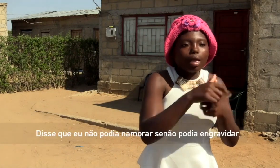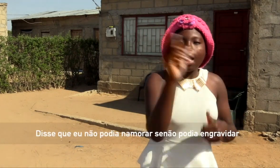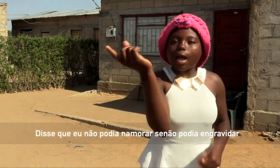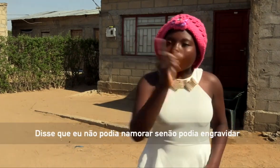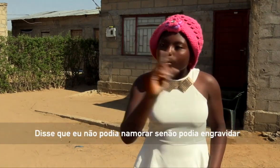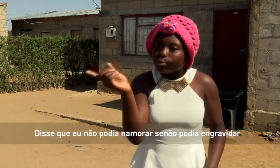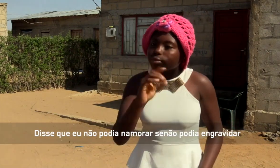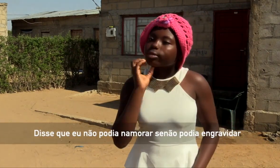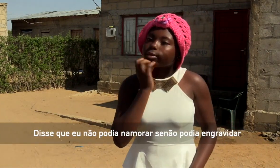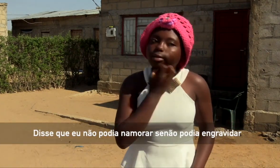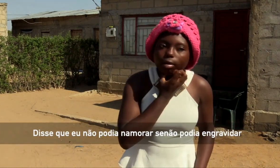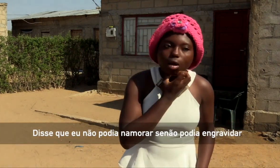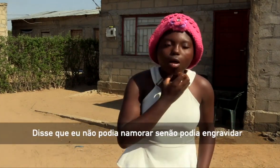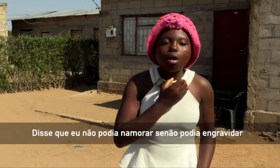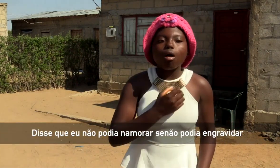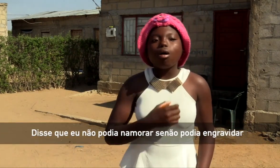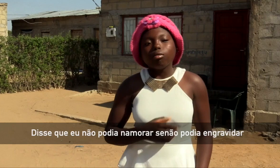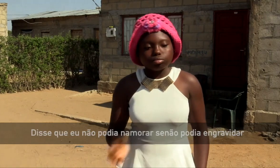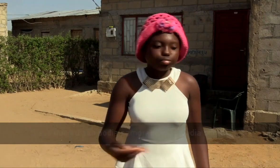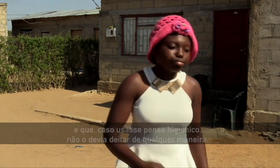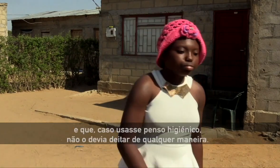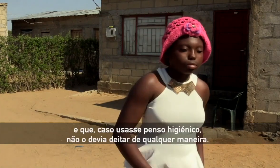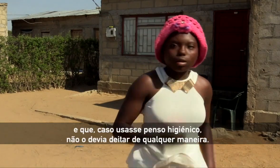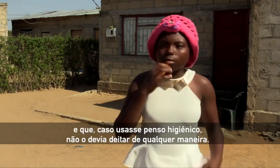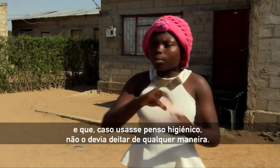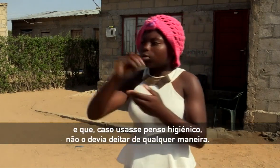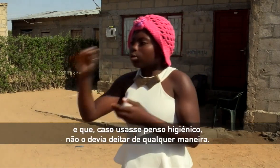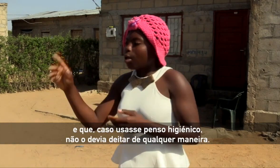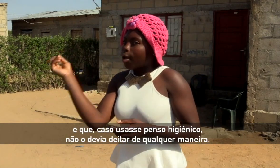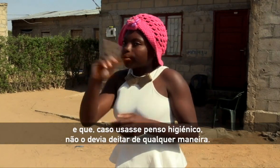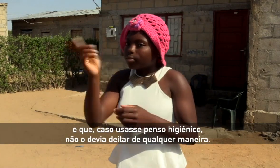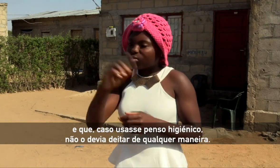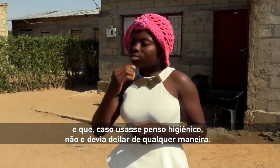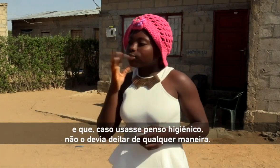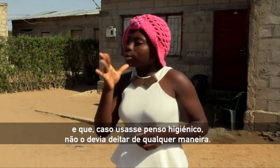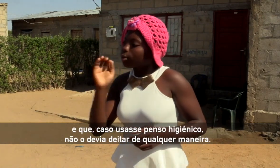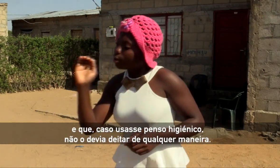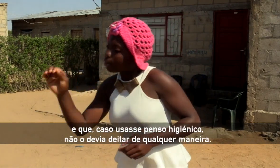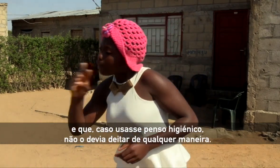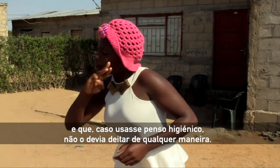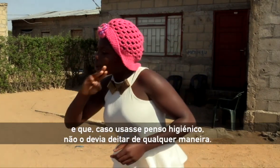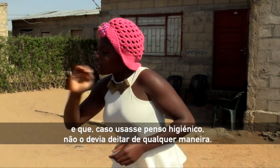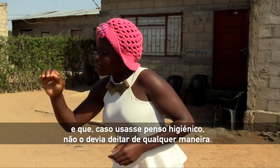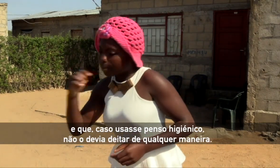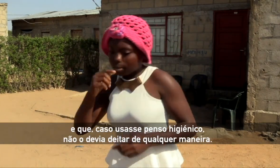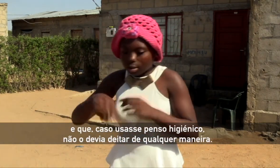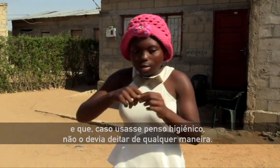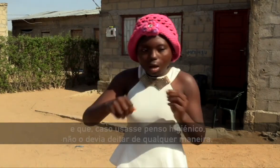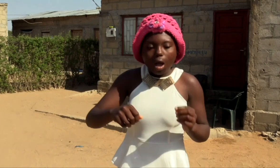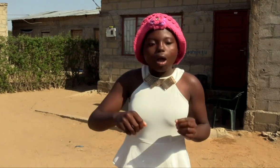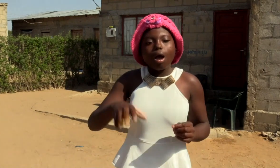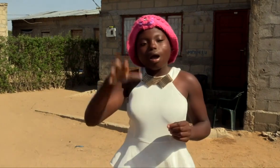Disse que eu não podia namorar porque podia engravidar. Caso usasse pence higiênico, não devia deitá-lo de qualquer